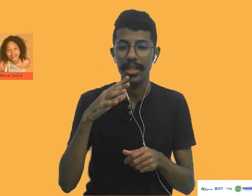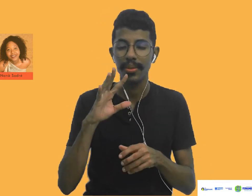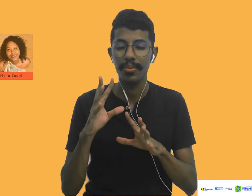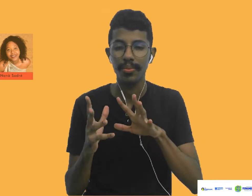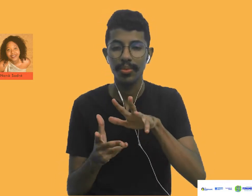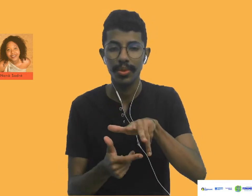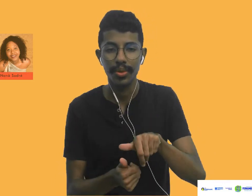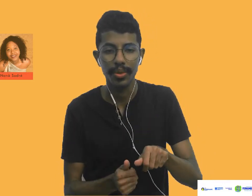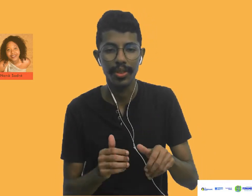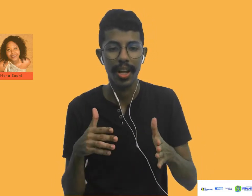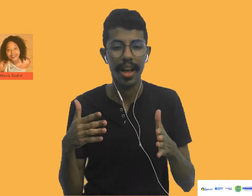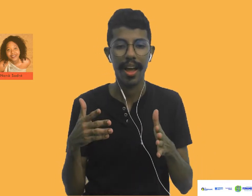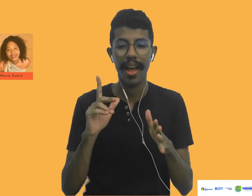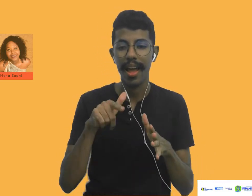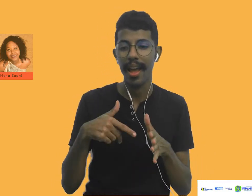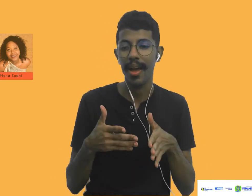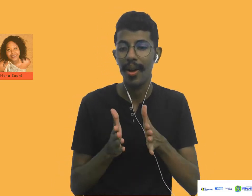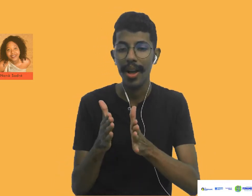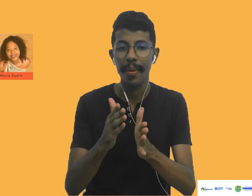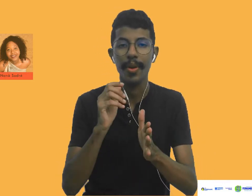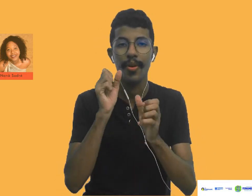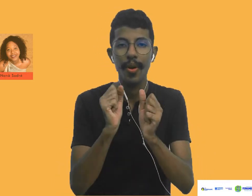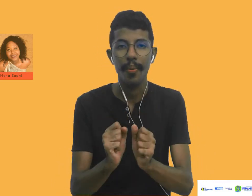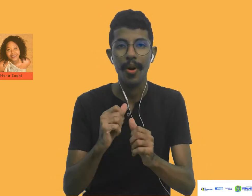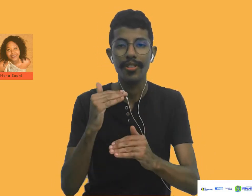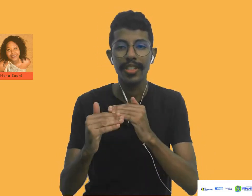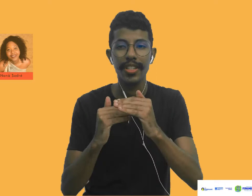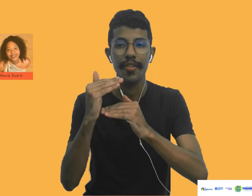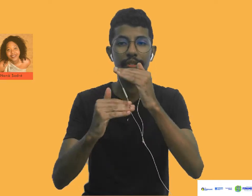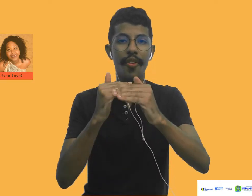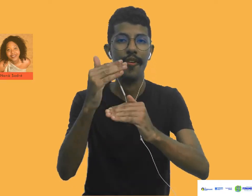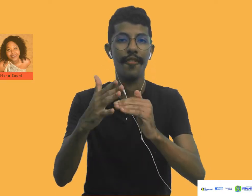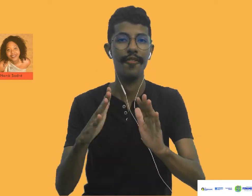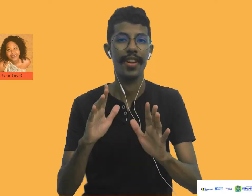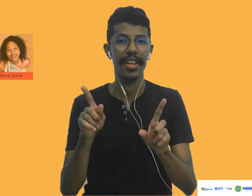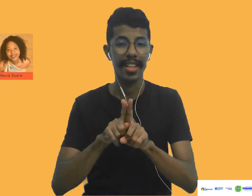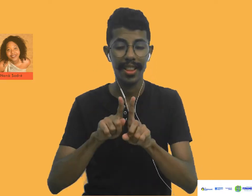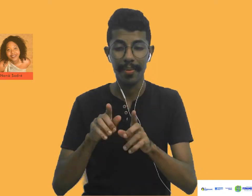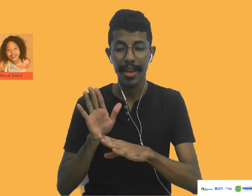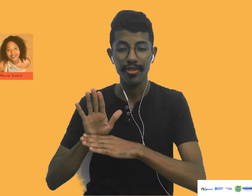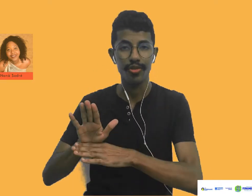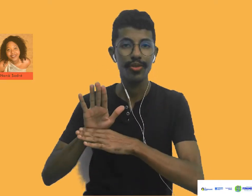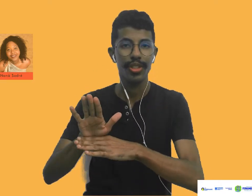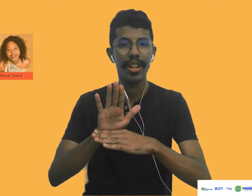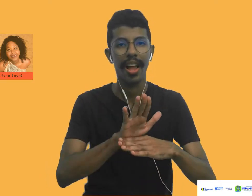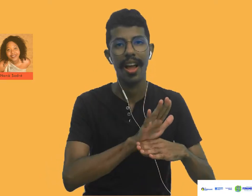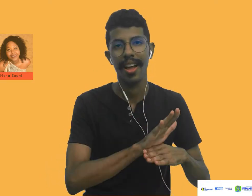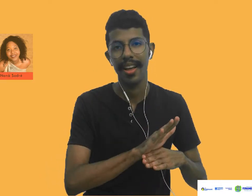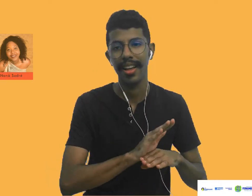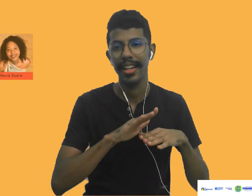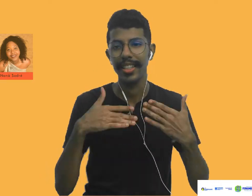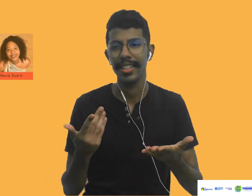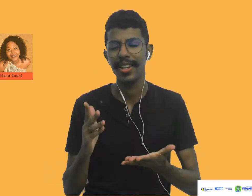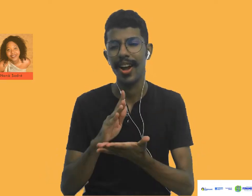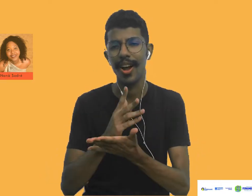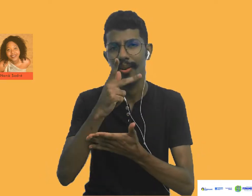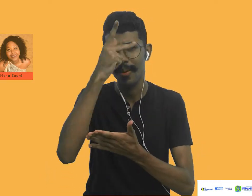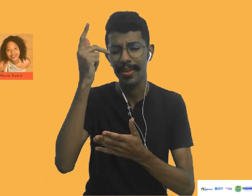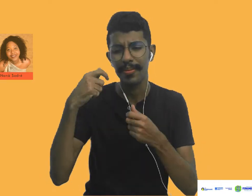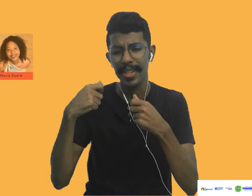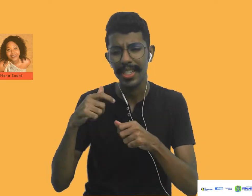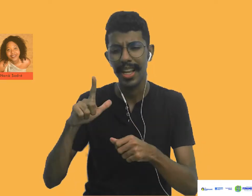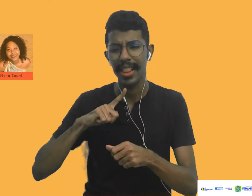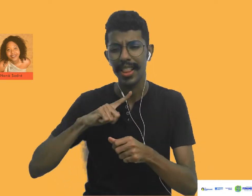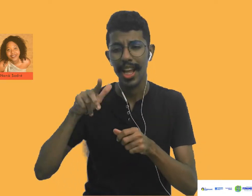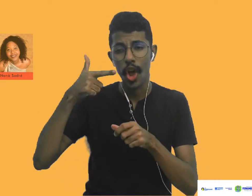caminho aqui, eu vou para esse aqui, que é o caminho que eu posso me desenvolver e desenvolver os meus, sabe? Alguém precisa ter uma